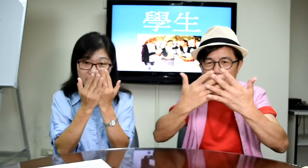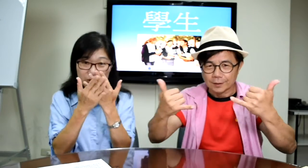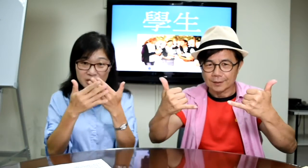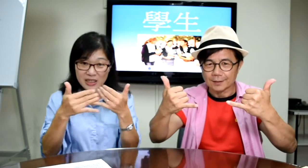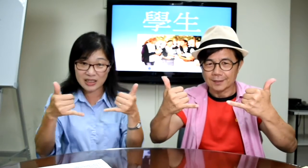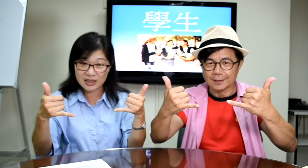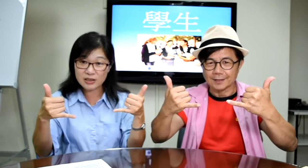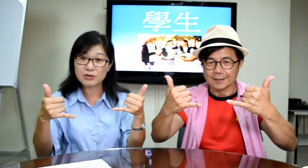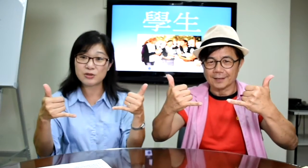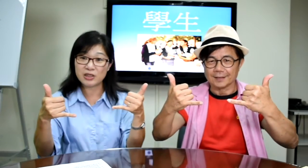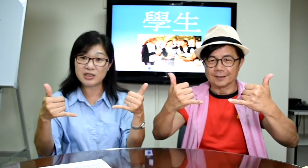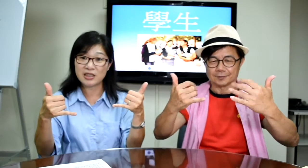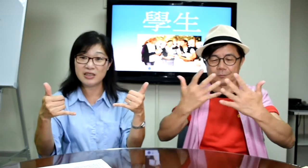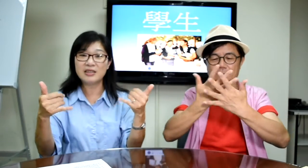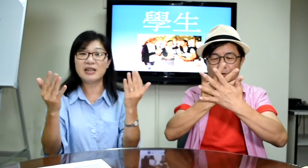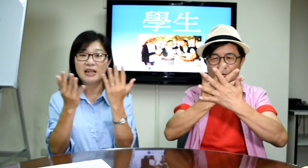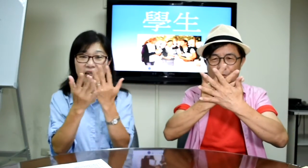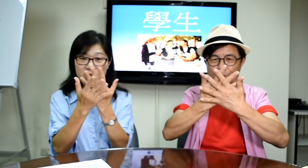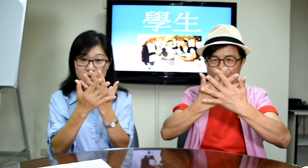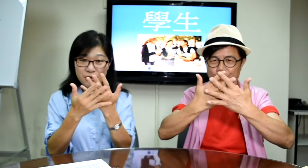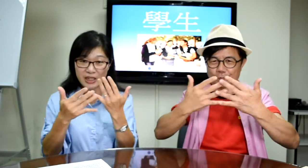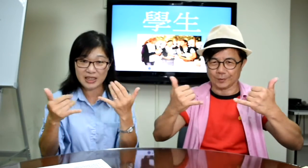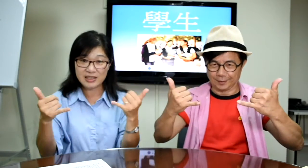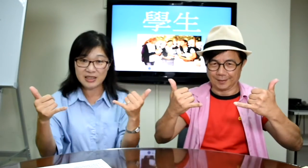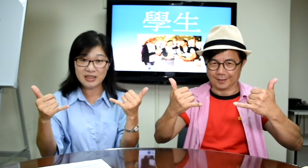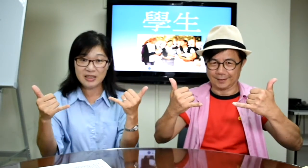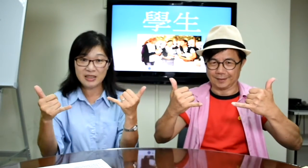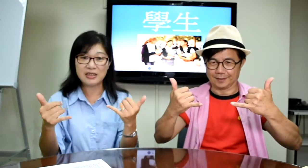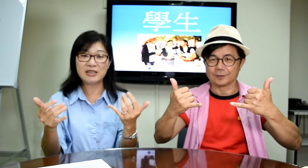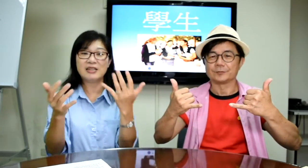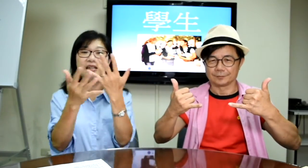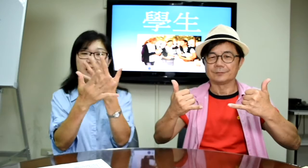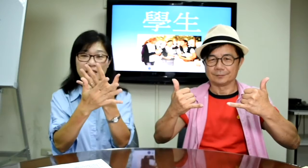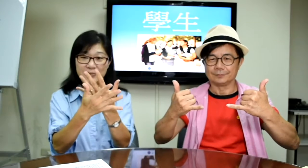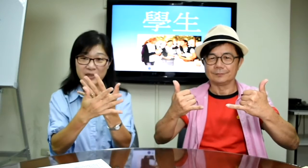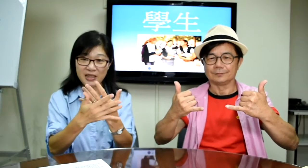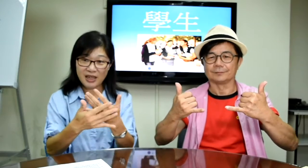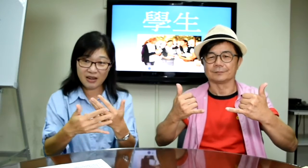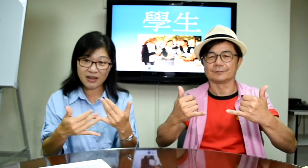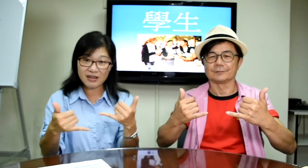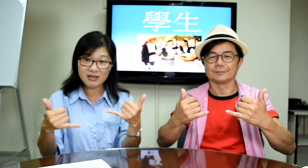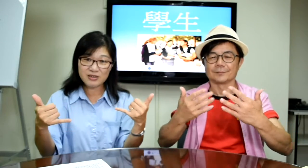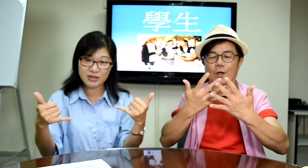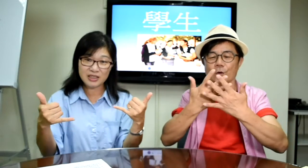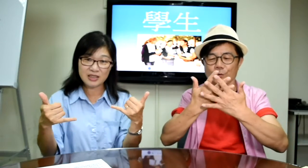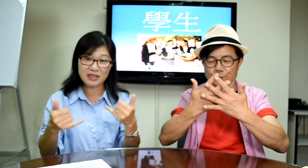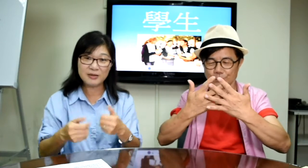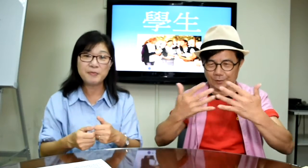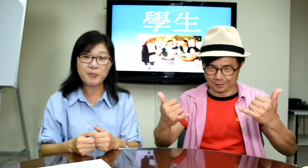的人就是学生，学生，比得很好哦，学生。